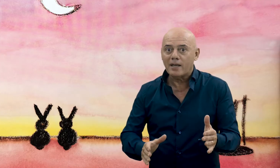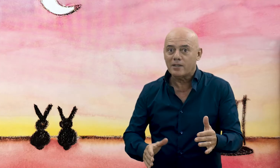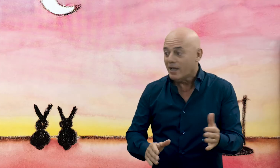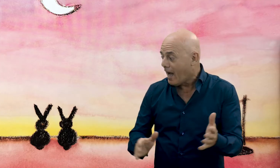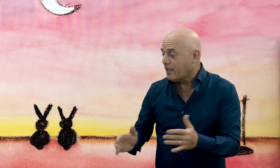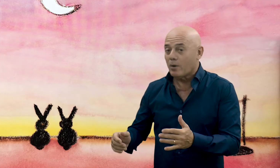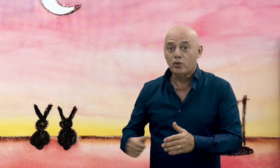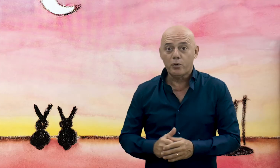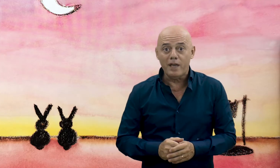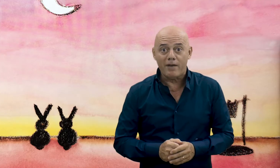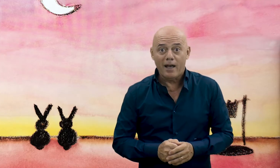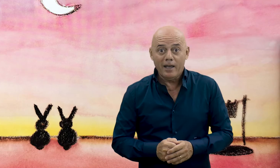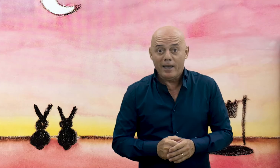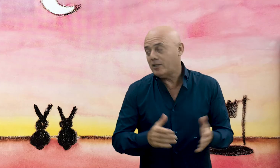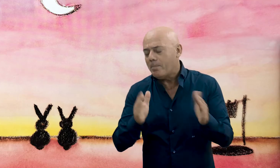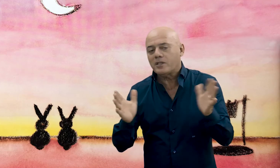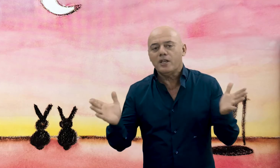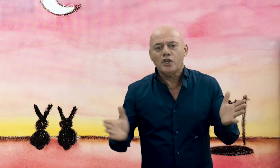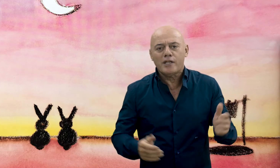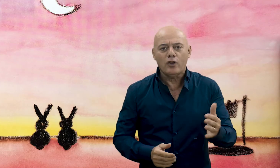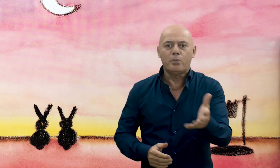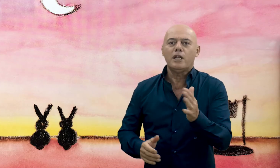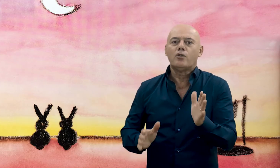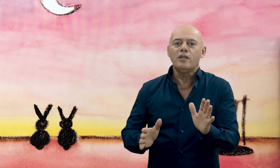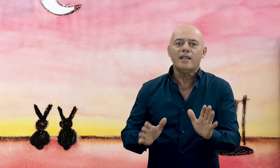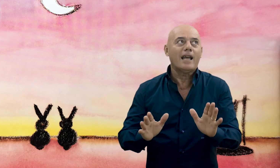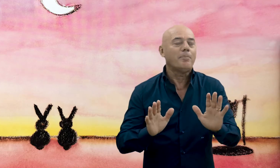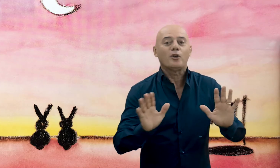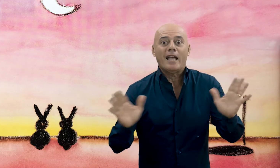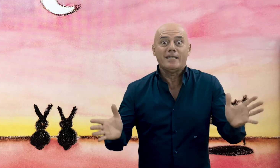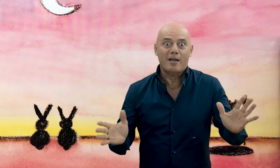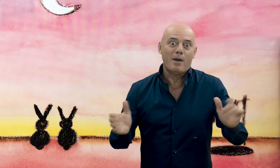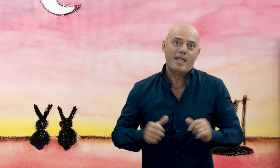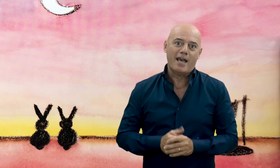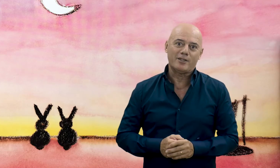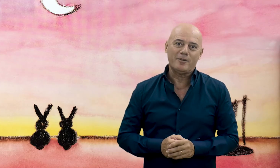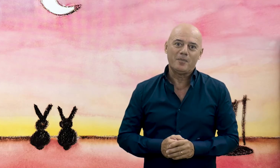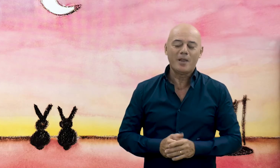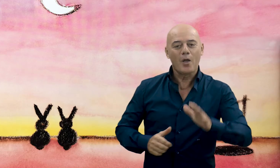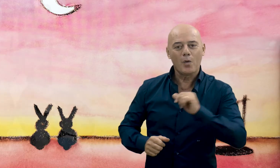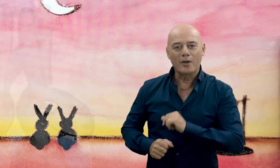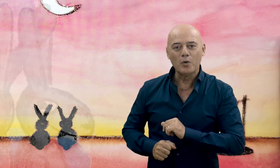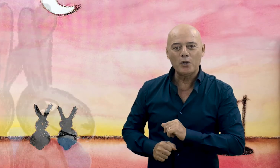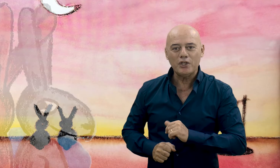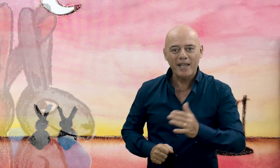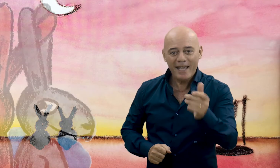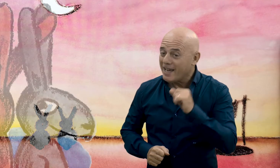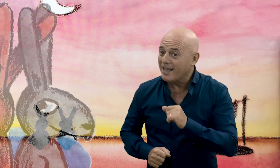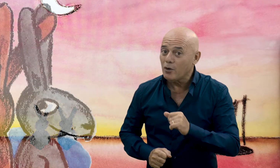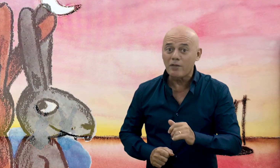incontrarsi anche quando pioveva e sempre se necessario potevano litigare però senza bagnarsi. Qualcuno dice che da allora